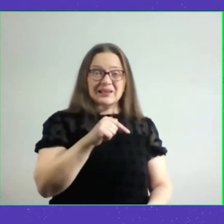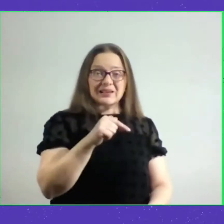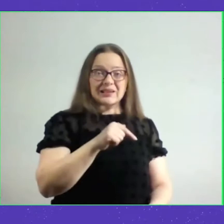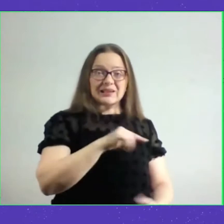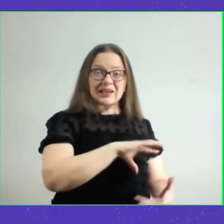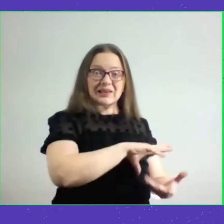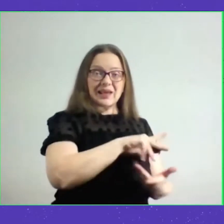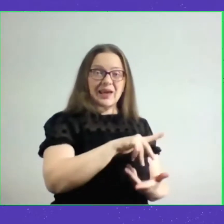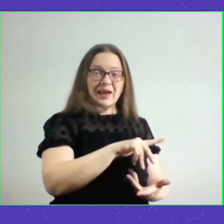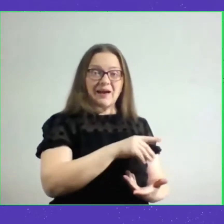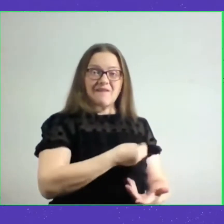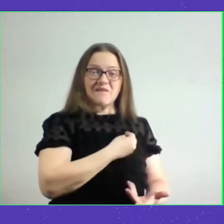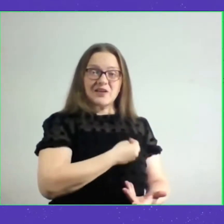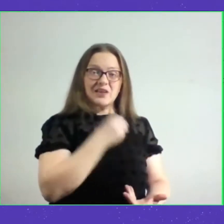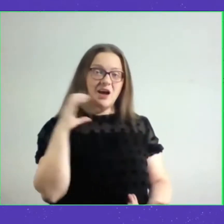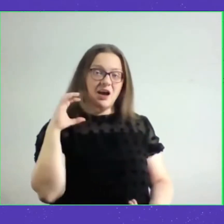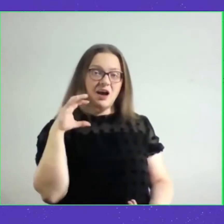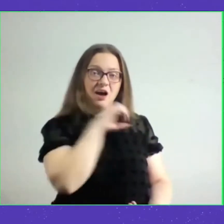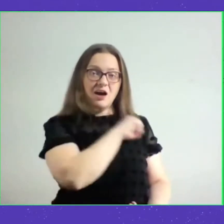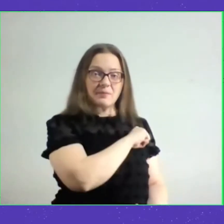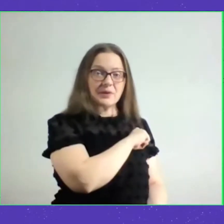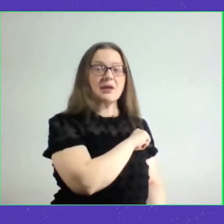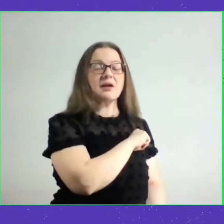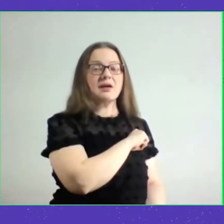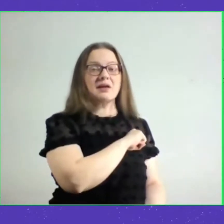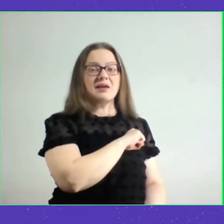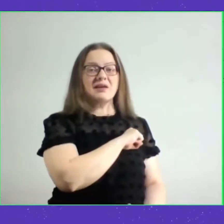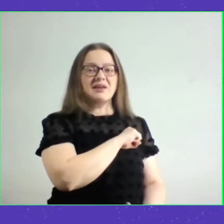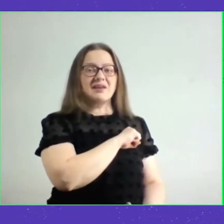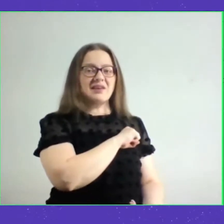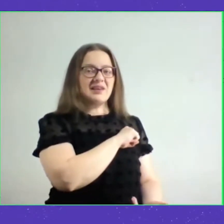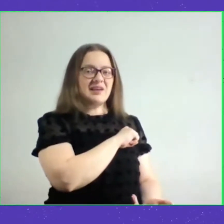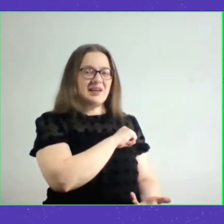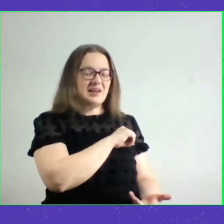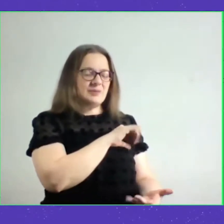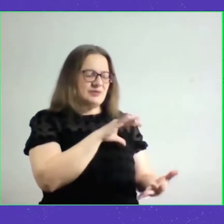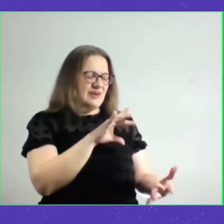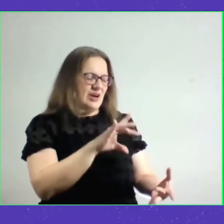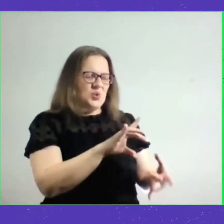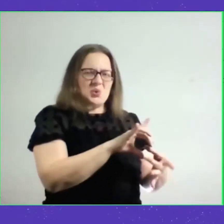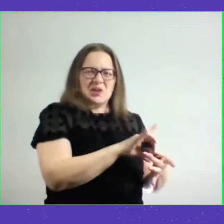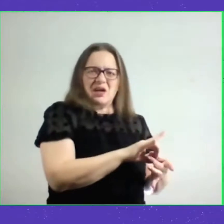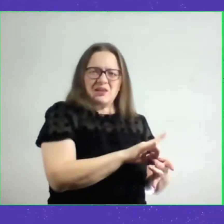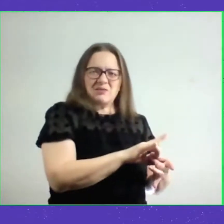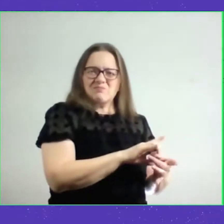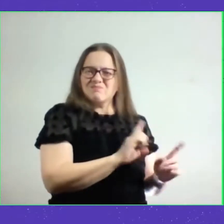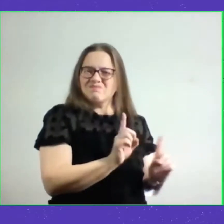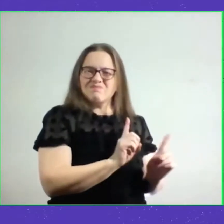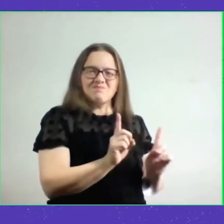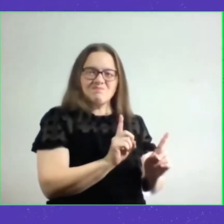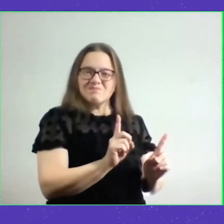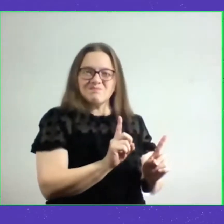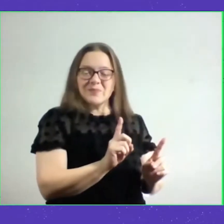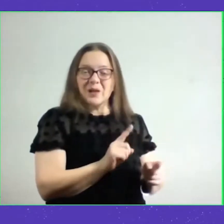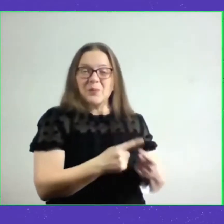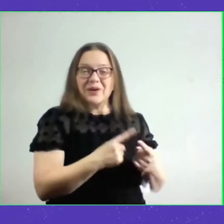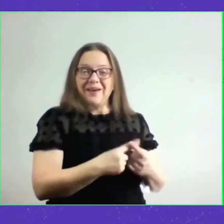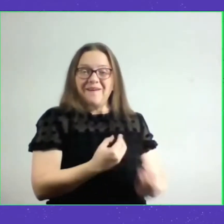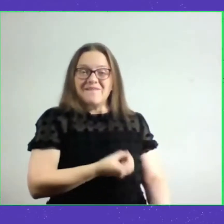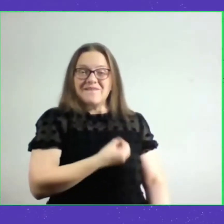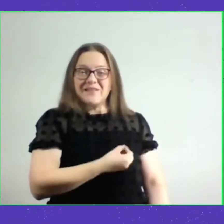nós vivemos arraigados aqui nessa terra. Não vale a pena, porque o tempo é muito curto. Nós temos que viver a realidade do reino dos céus